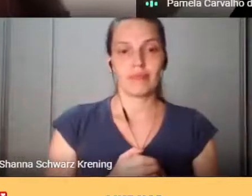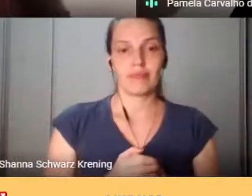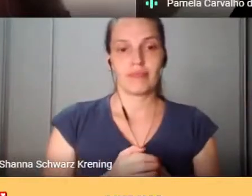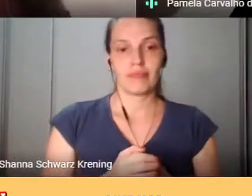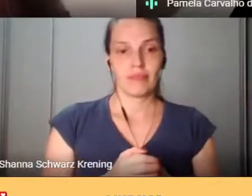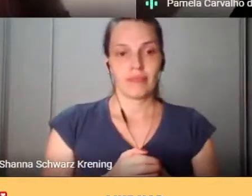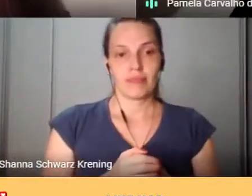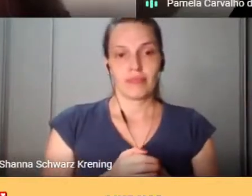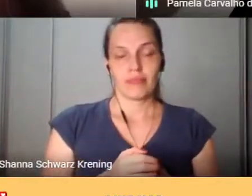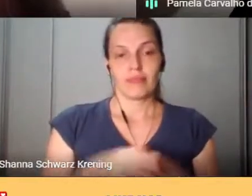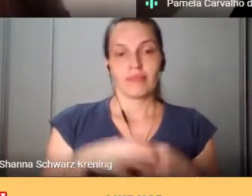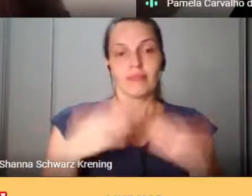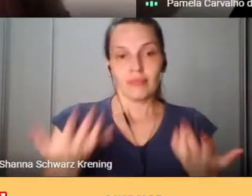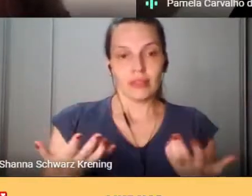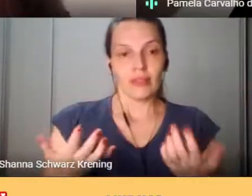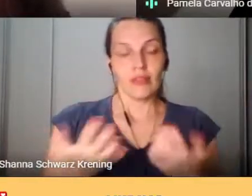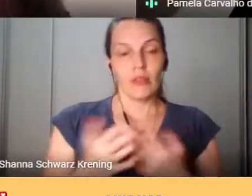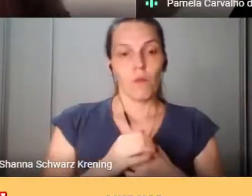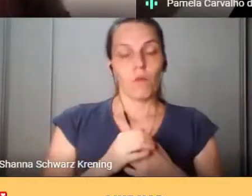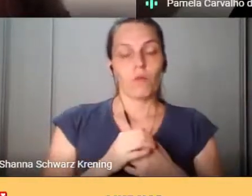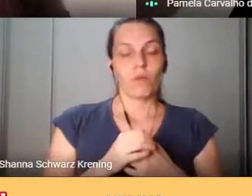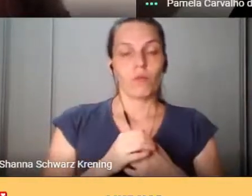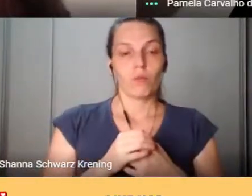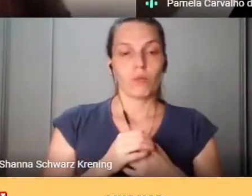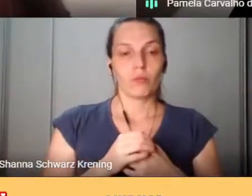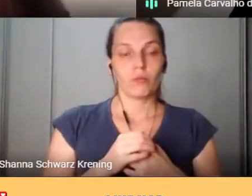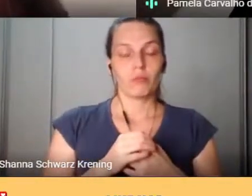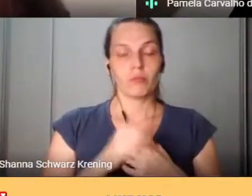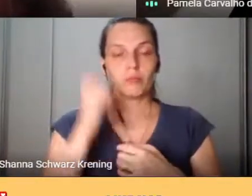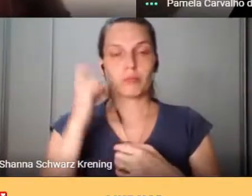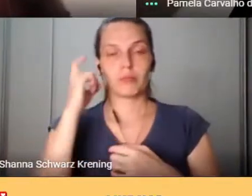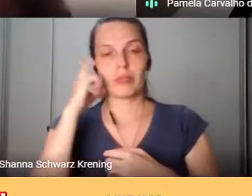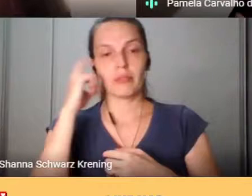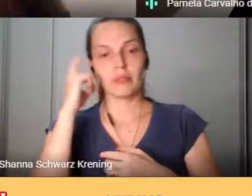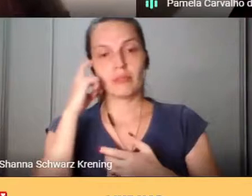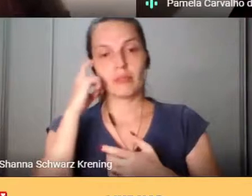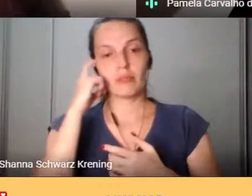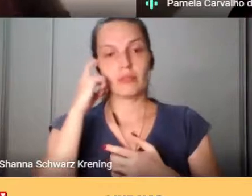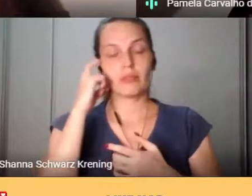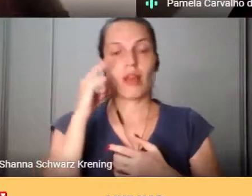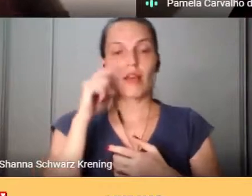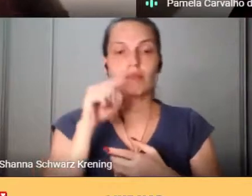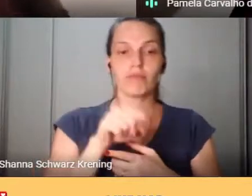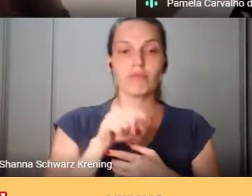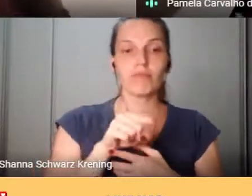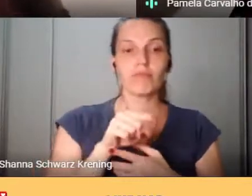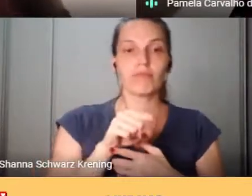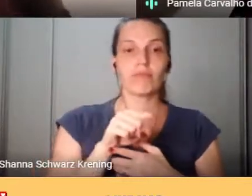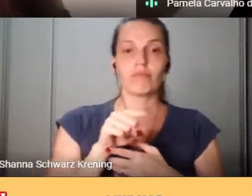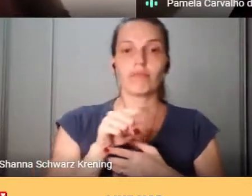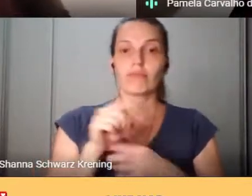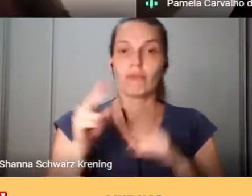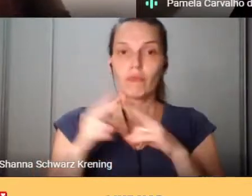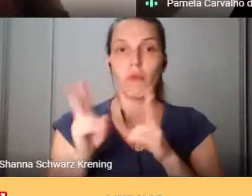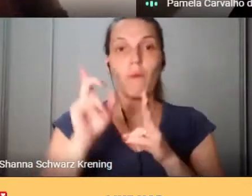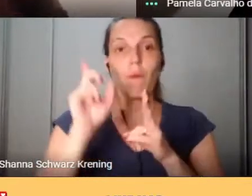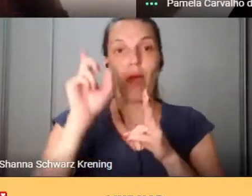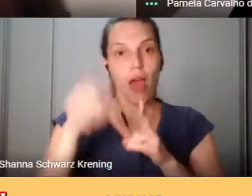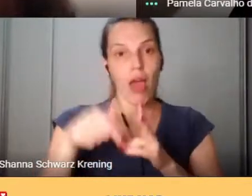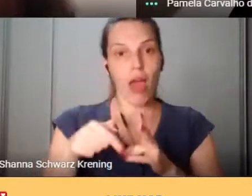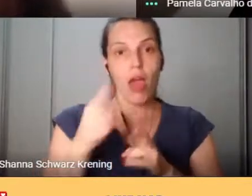Desconectar é justamente pensando que isso compõe uma parte da nossa vida, da nossa